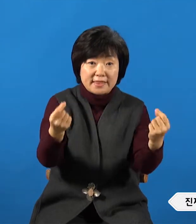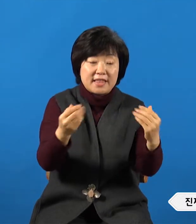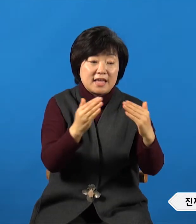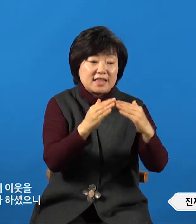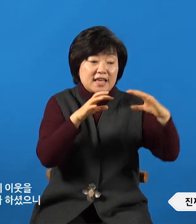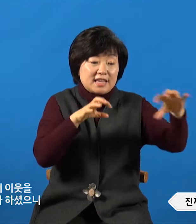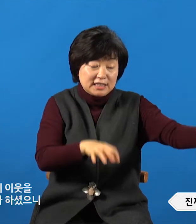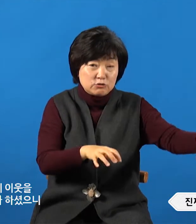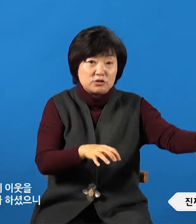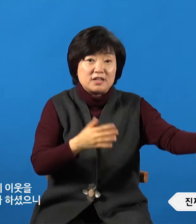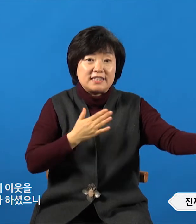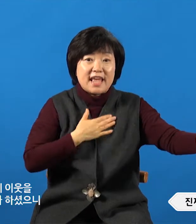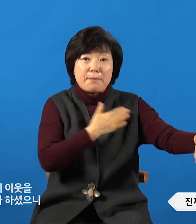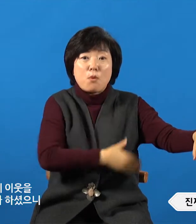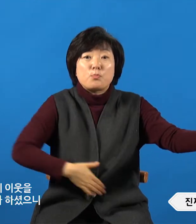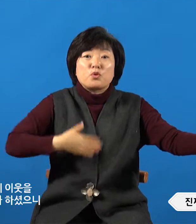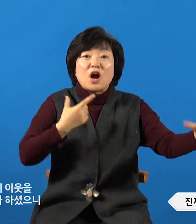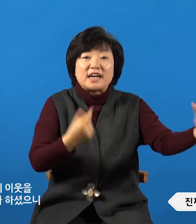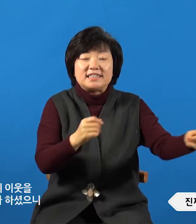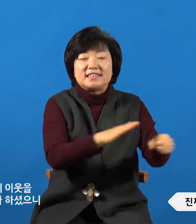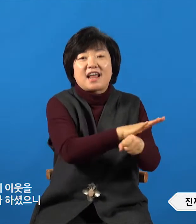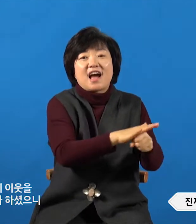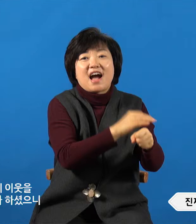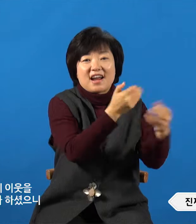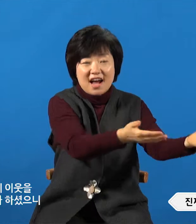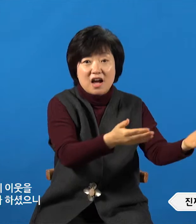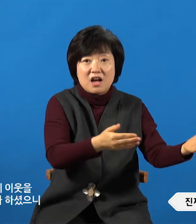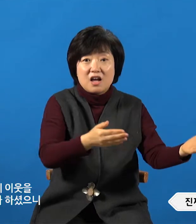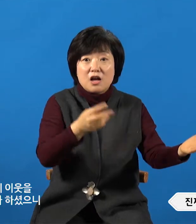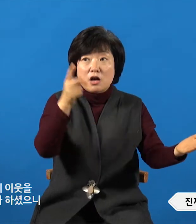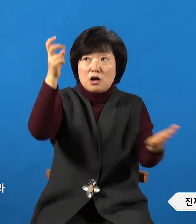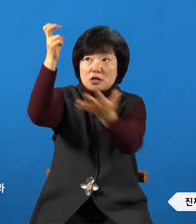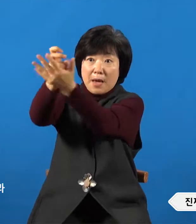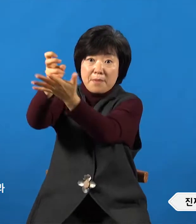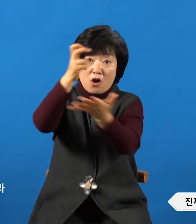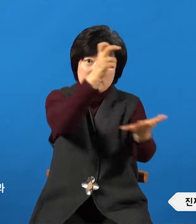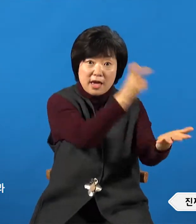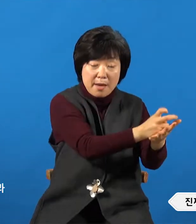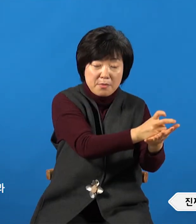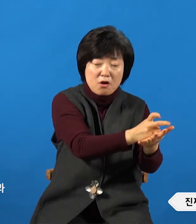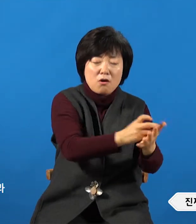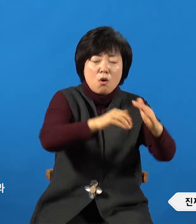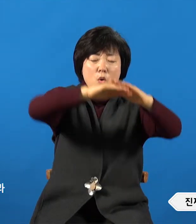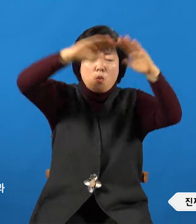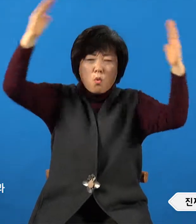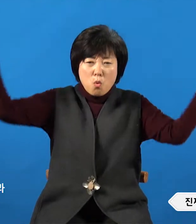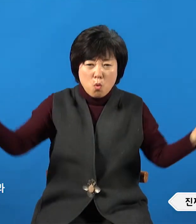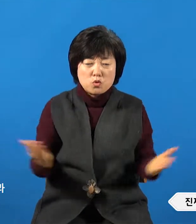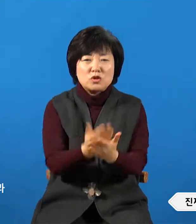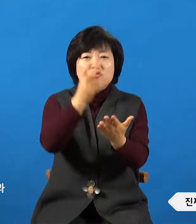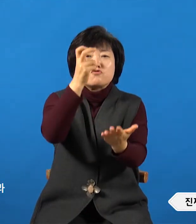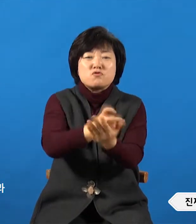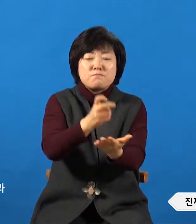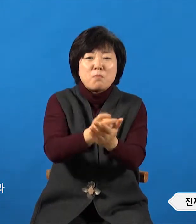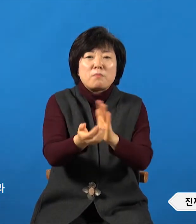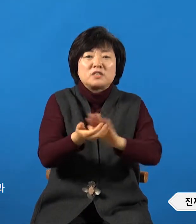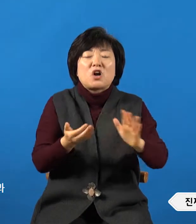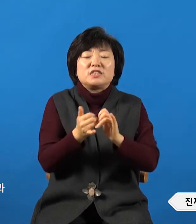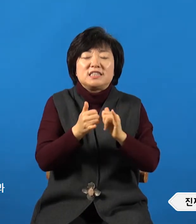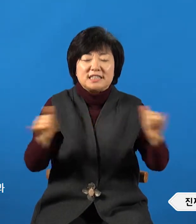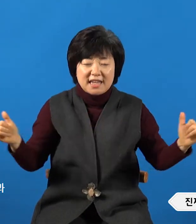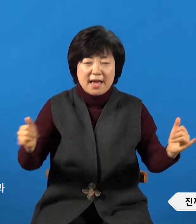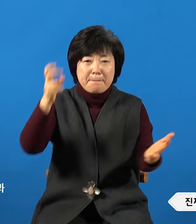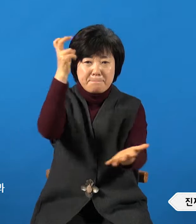같으니 내 이웃을 내 자신과 같이 사랑을 하셨으니 이 두 계명이 온 율법과 선지자의 강령이니라.